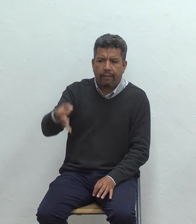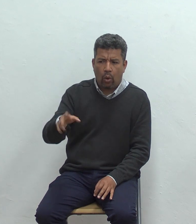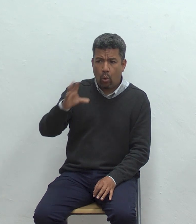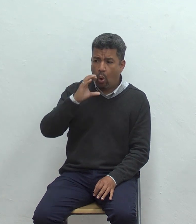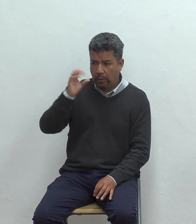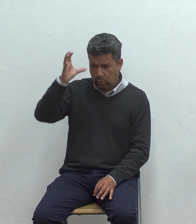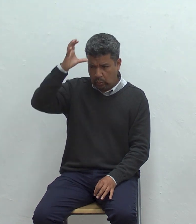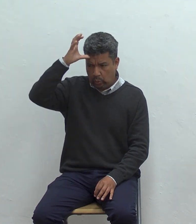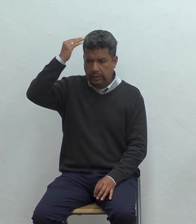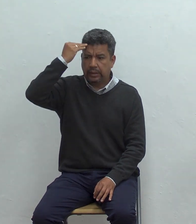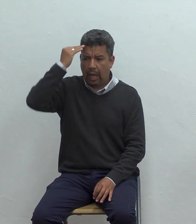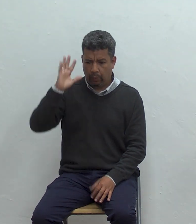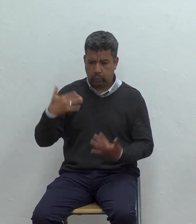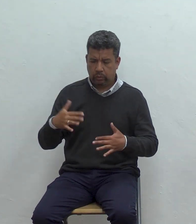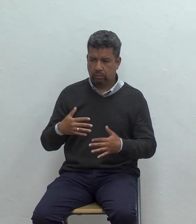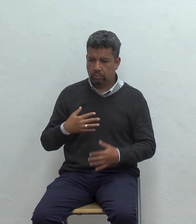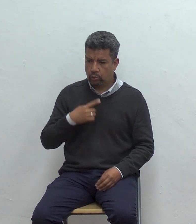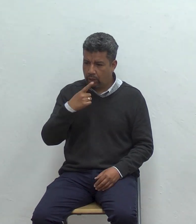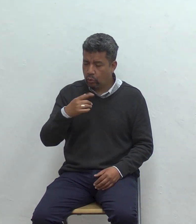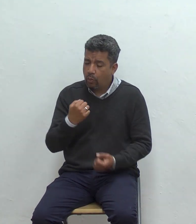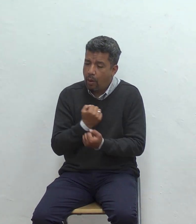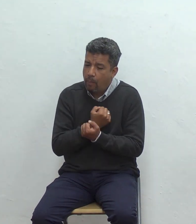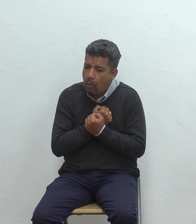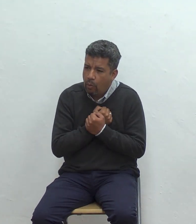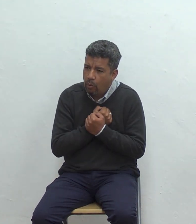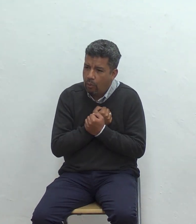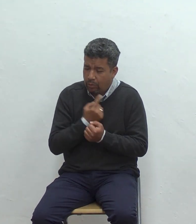¿sí? Si él lo dice, es que yo lo estoy diciendo es por amor